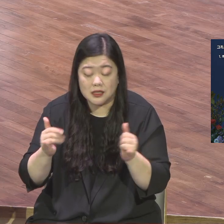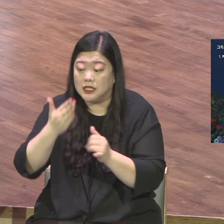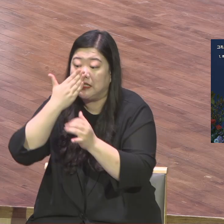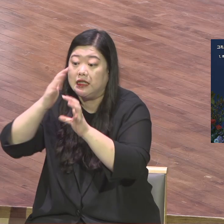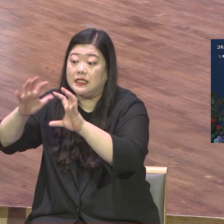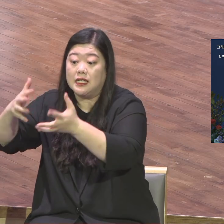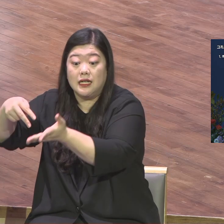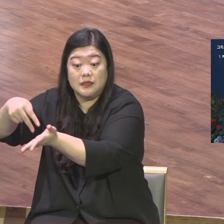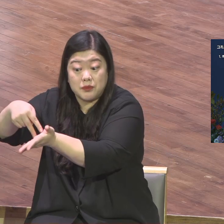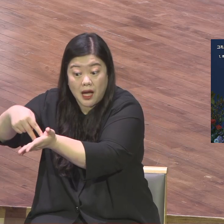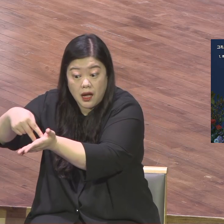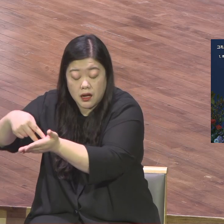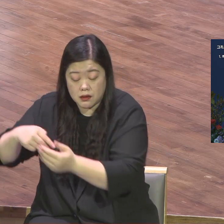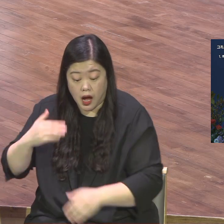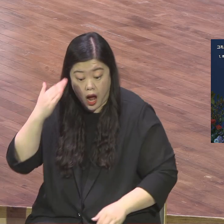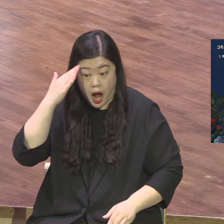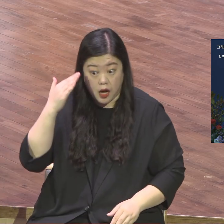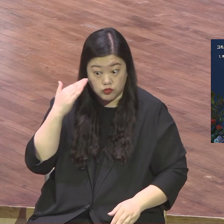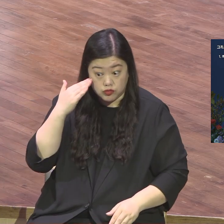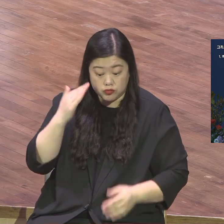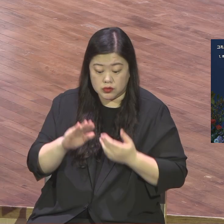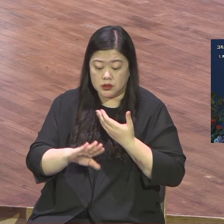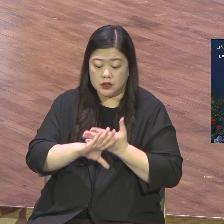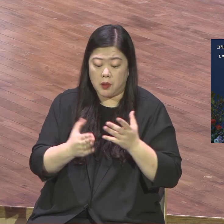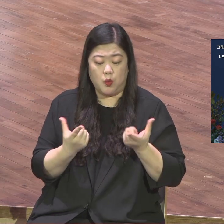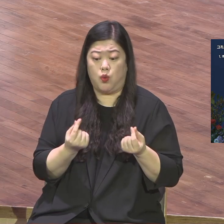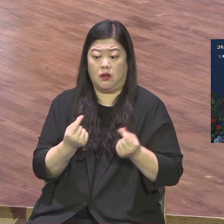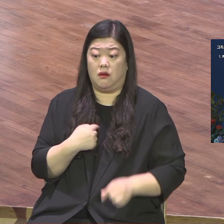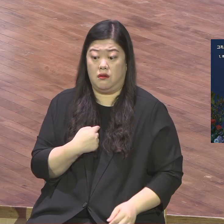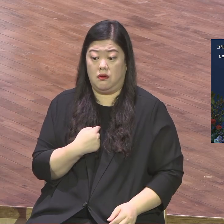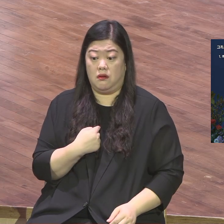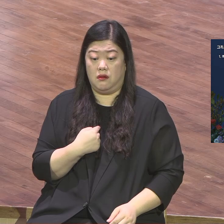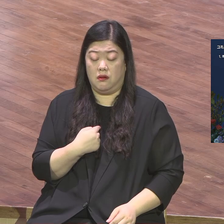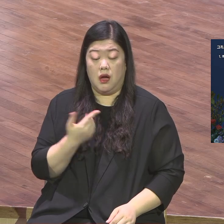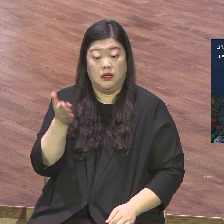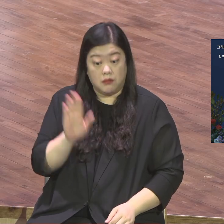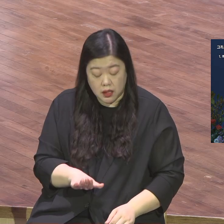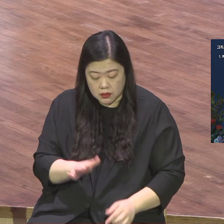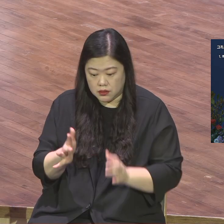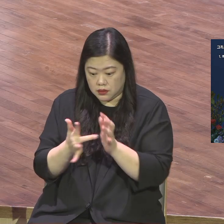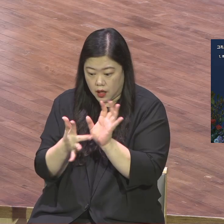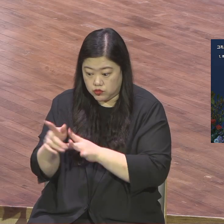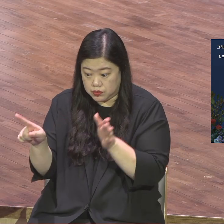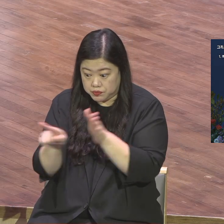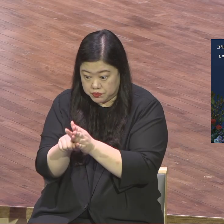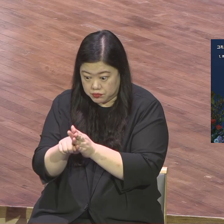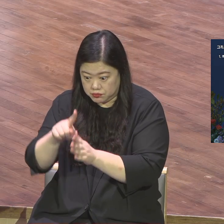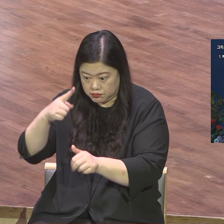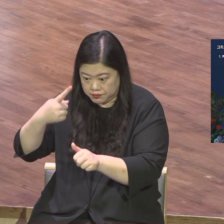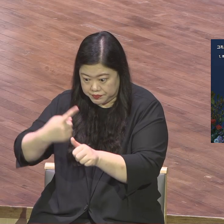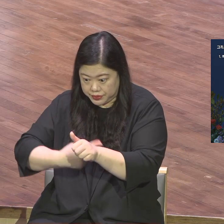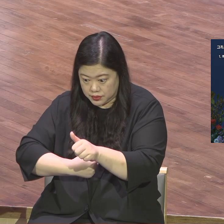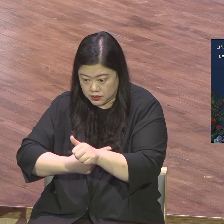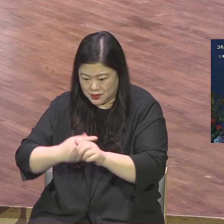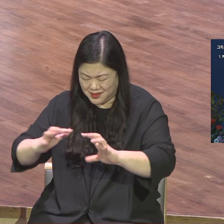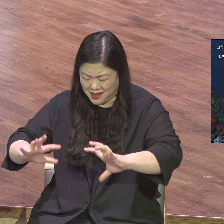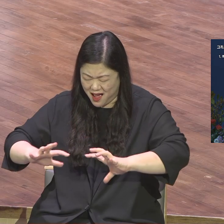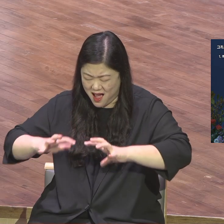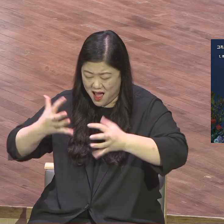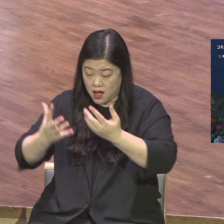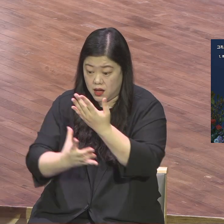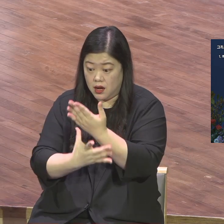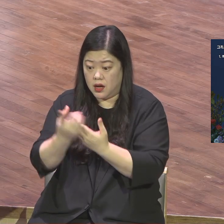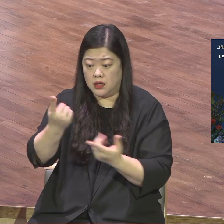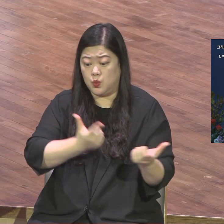지체가 되고 함께 약속에 참여한 자가 되었느니라. 아무 사실이요. 진짜 우리 잘 태어났어요.